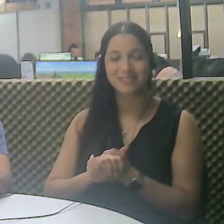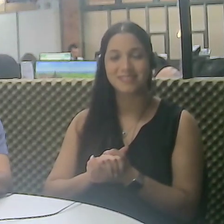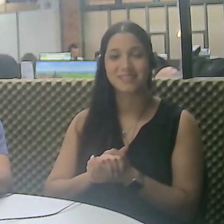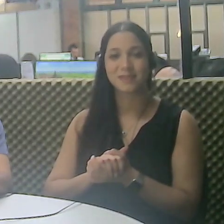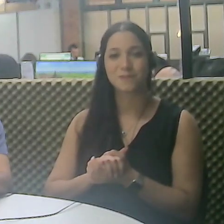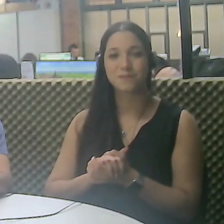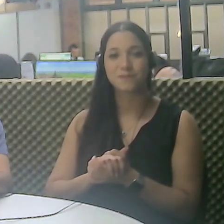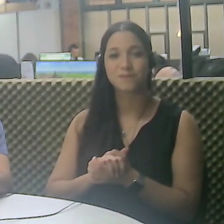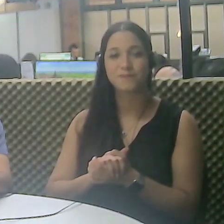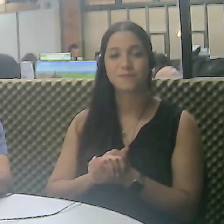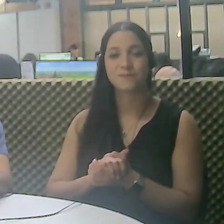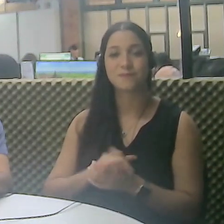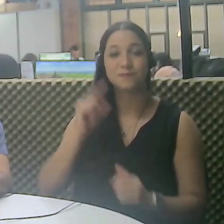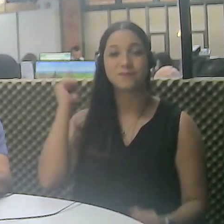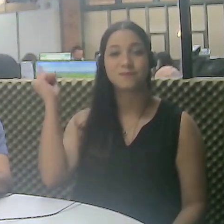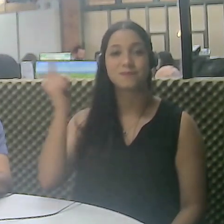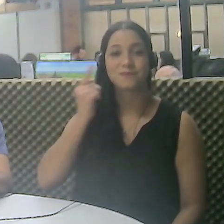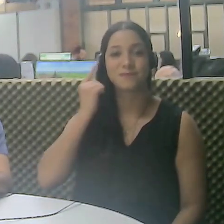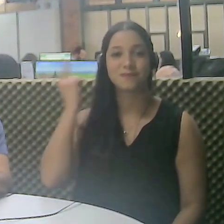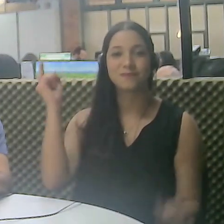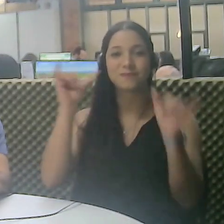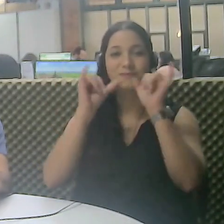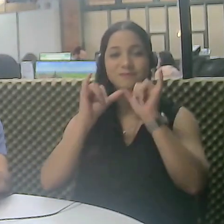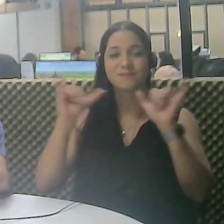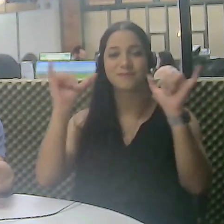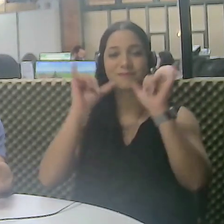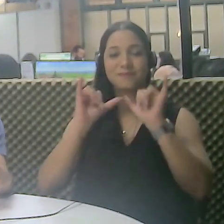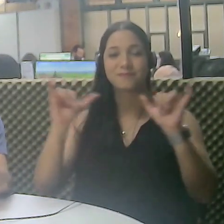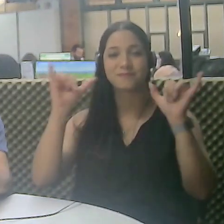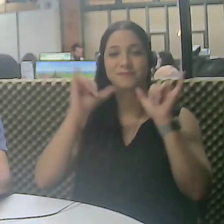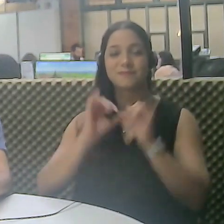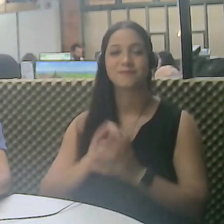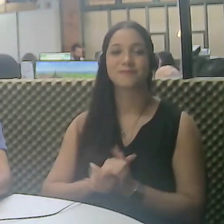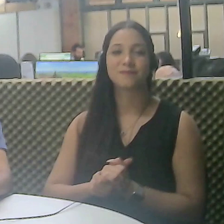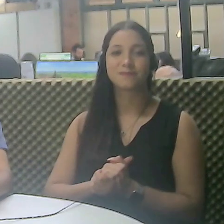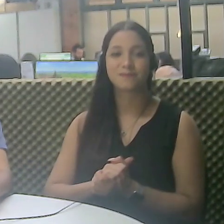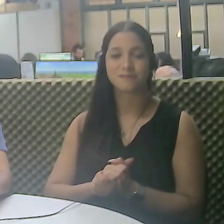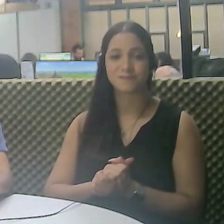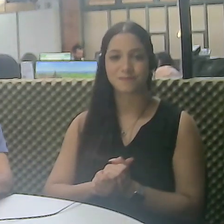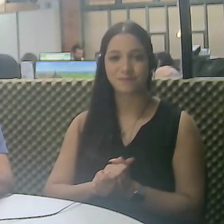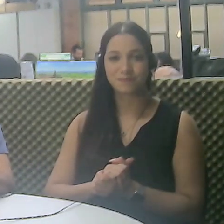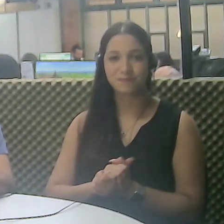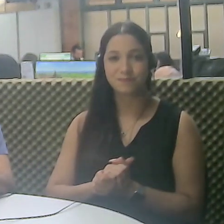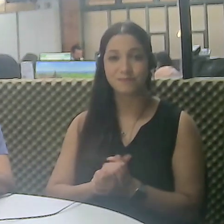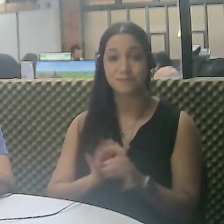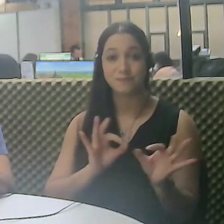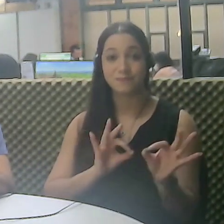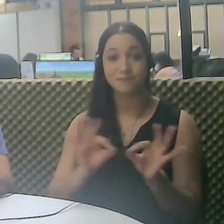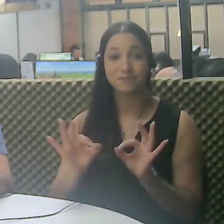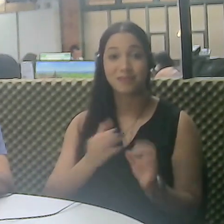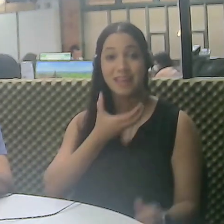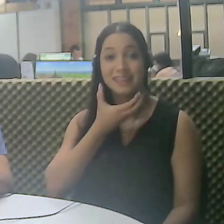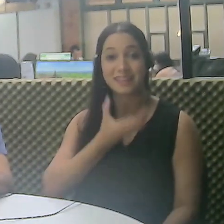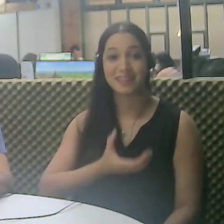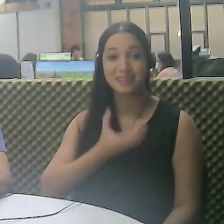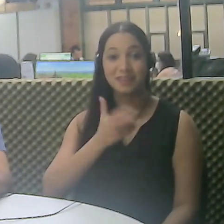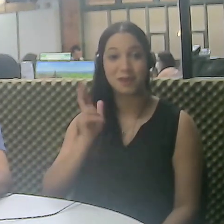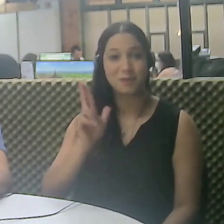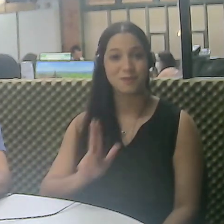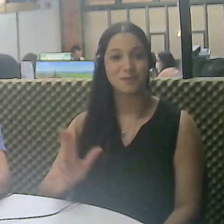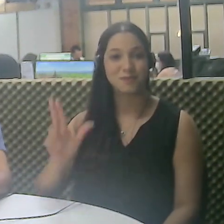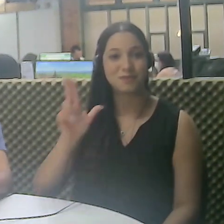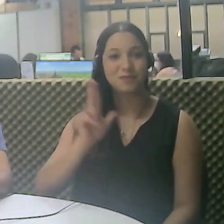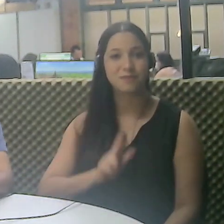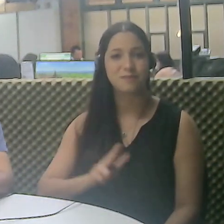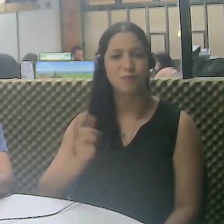Giro de notícias. A programação natalina de Uberlândia está cada vez